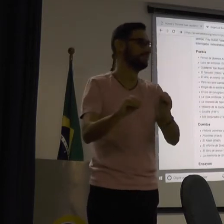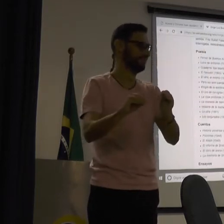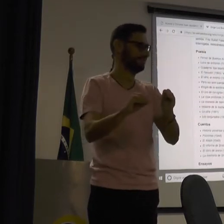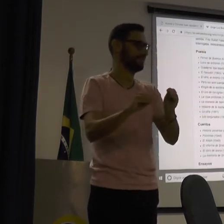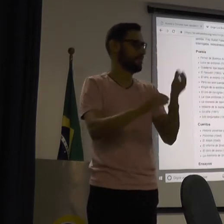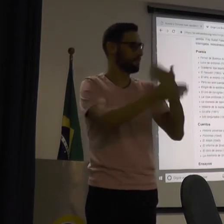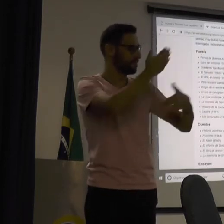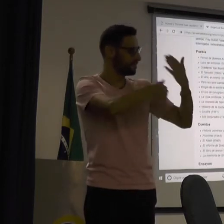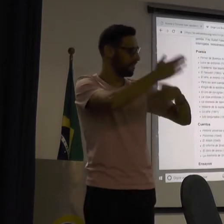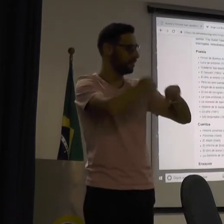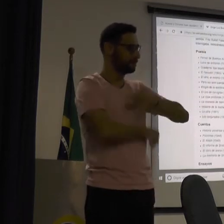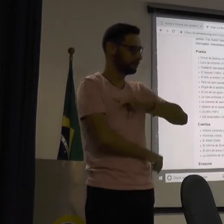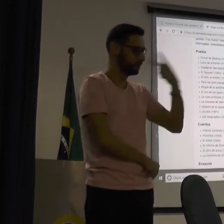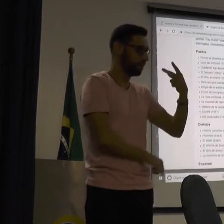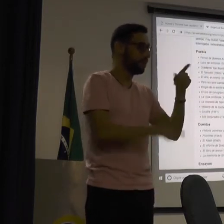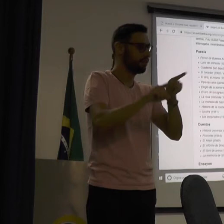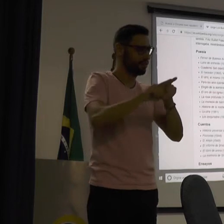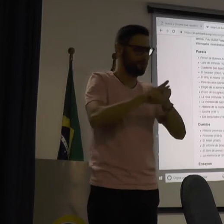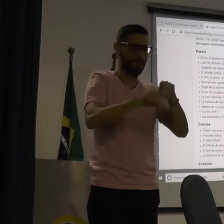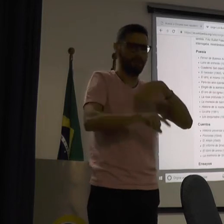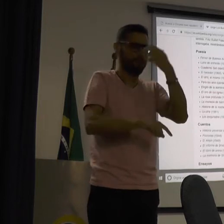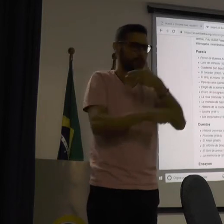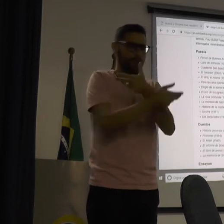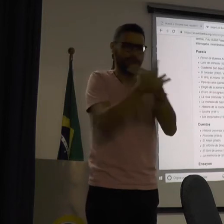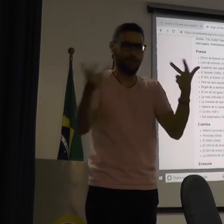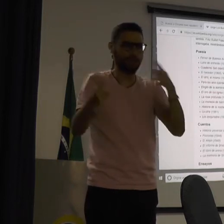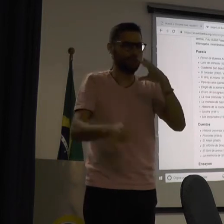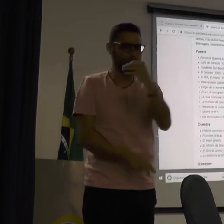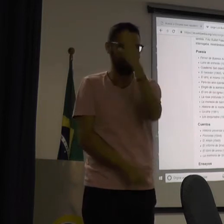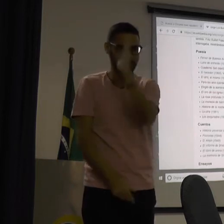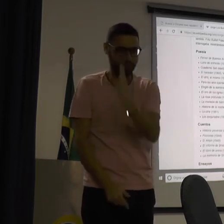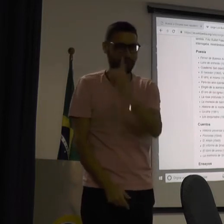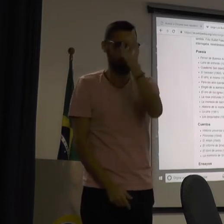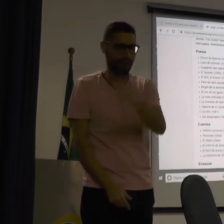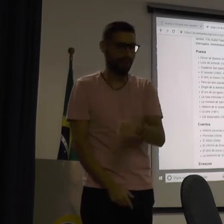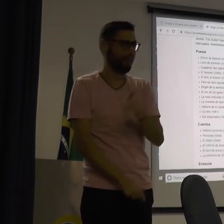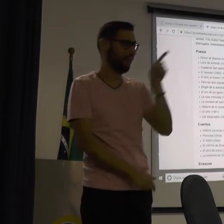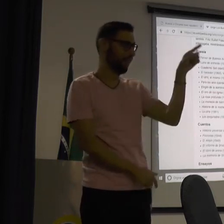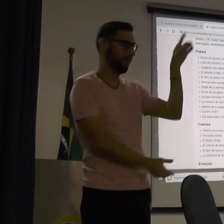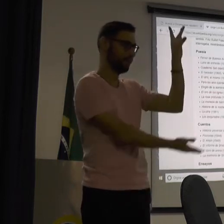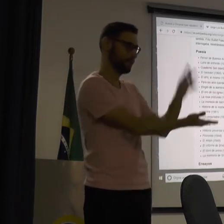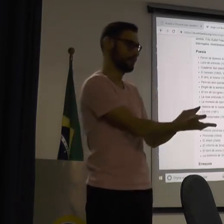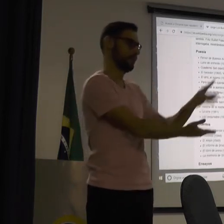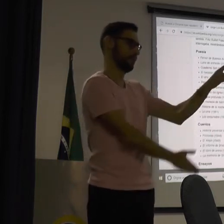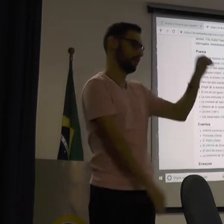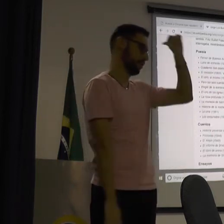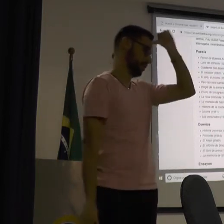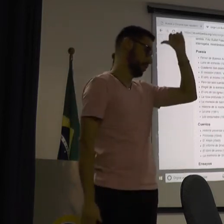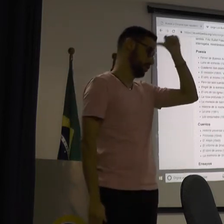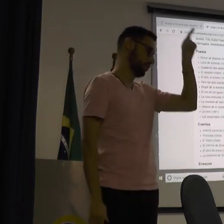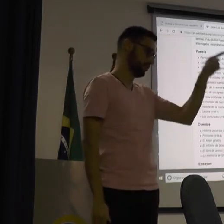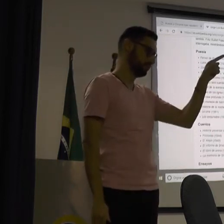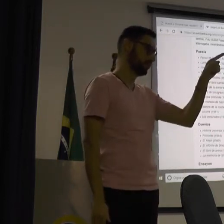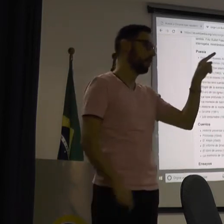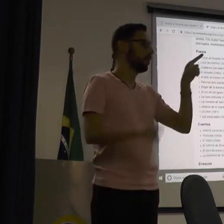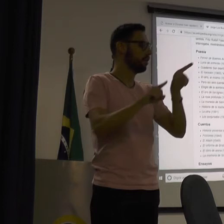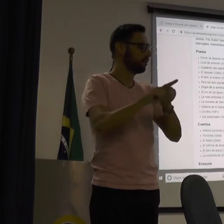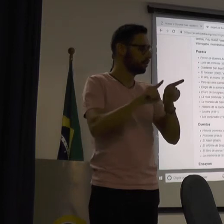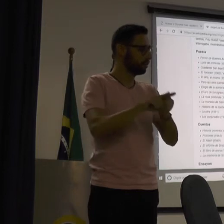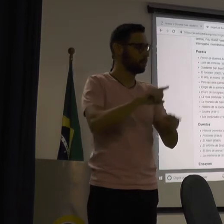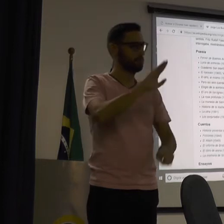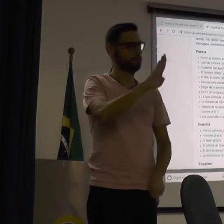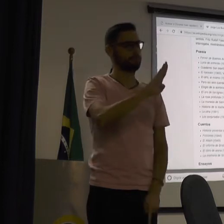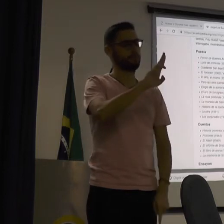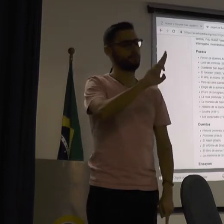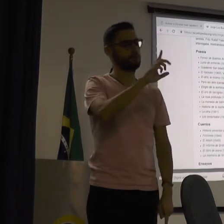grandes frutas brasileiras são indianas, né? Mas em termos intelectuais a gente não tem isso, né? O budismo foi entrando